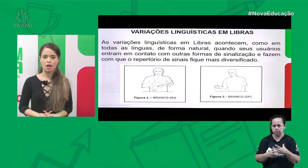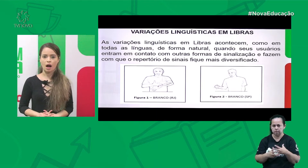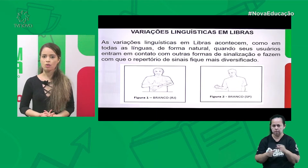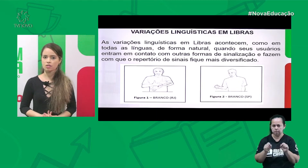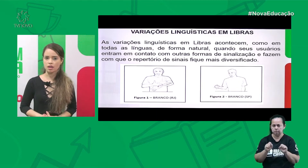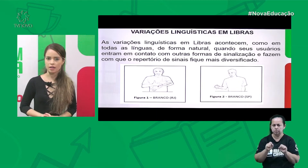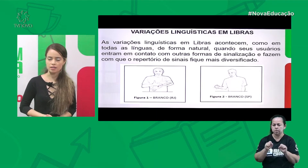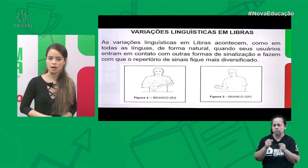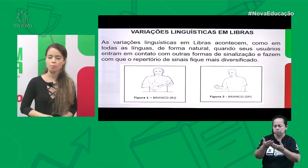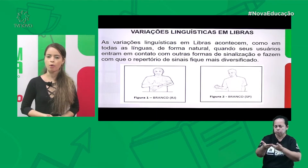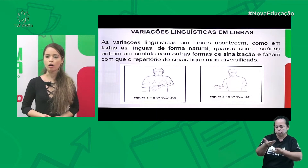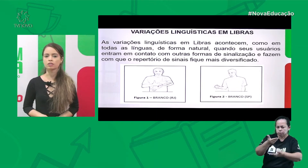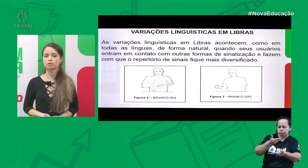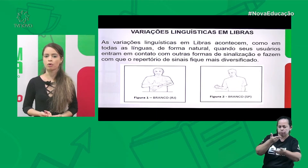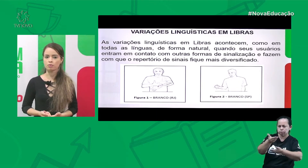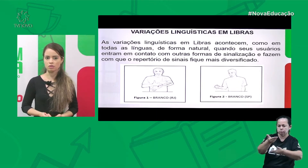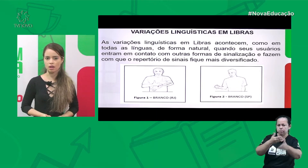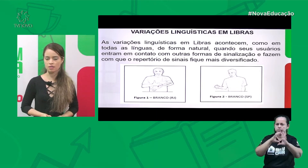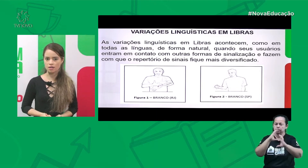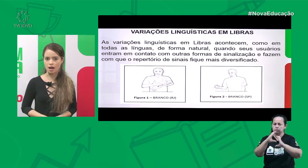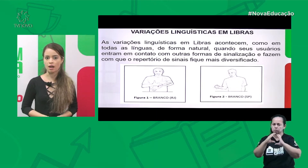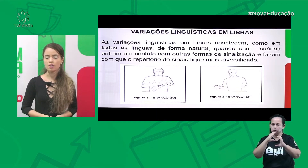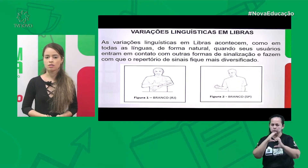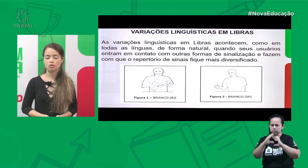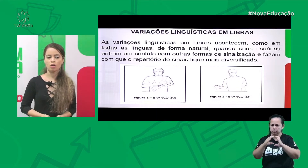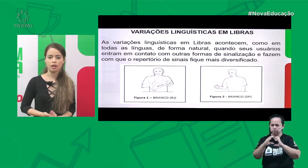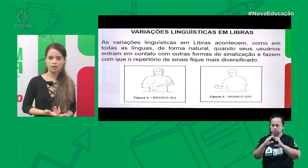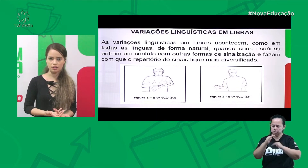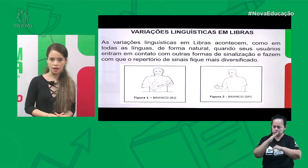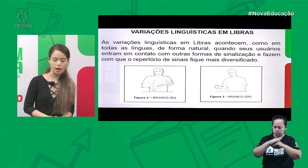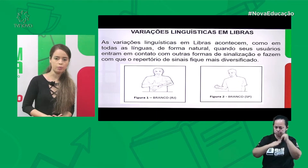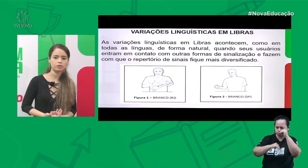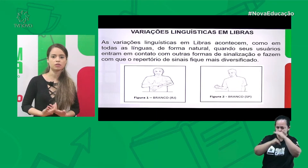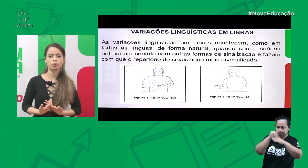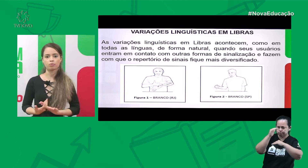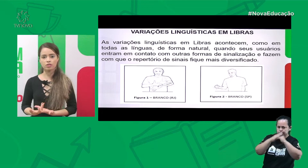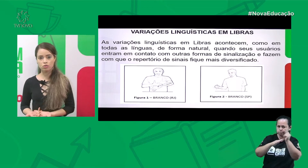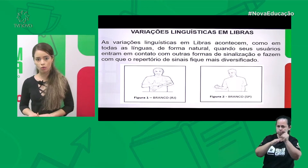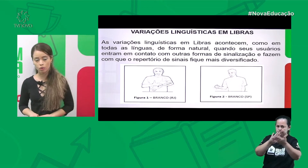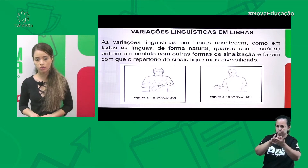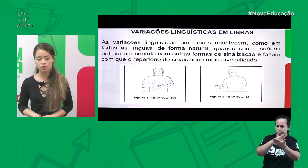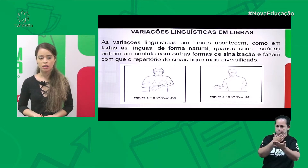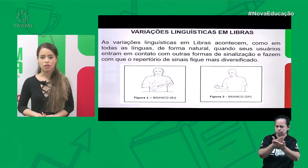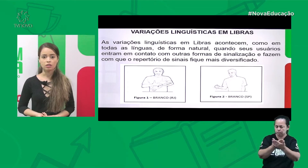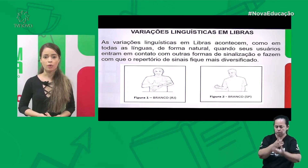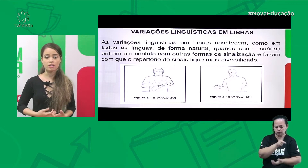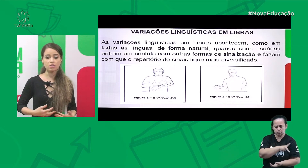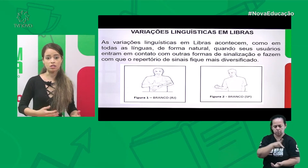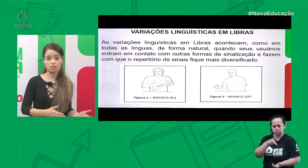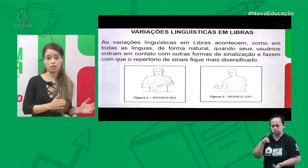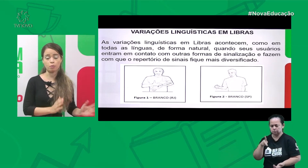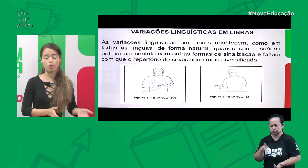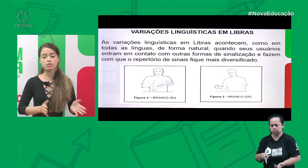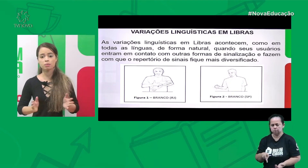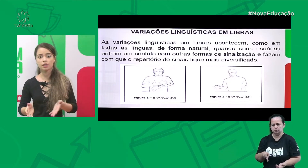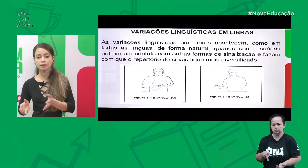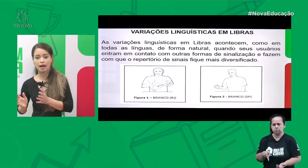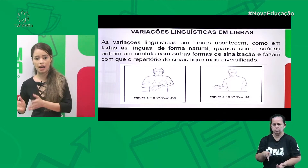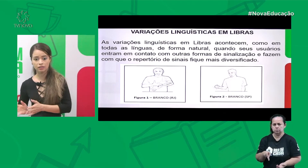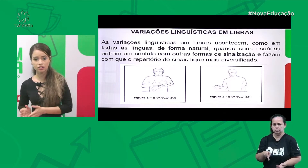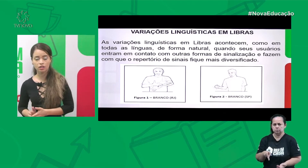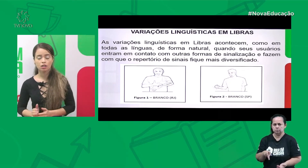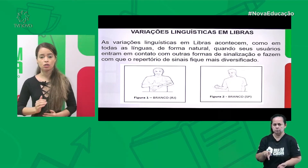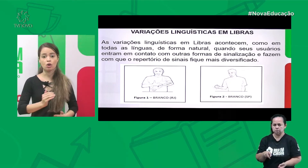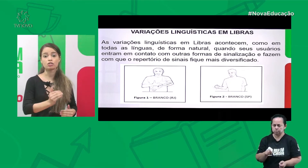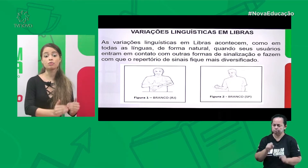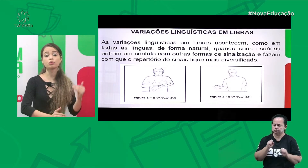pessoas, ao se interessarem, podem se profissionalizar, se tornarem intérpretes e professores. Então, existem essas